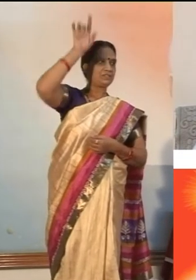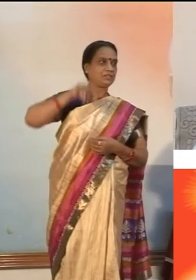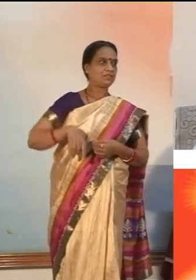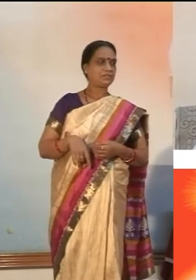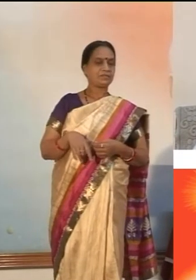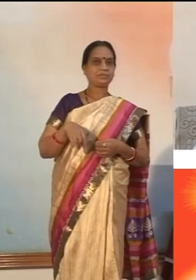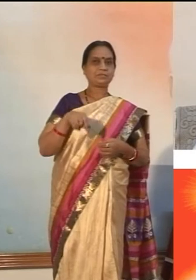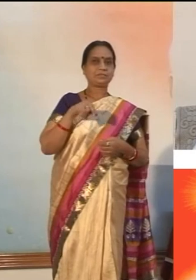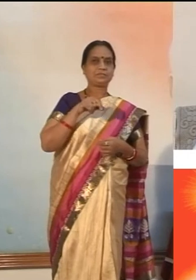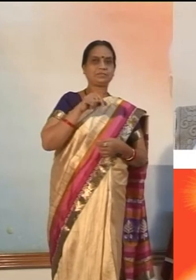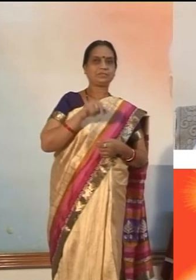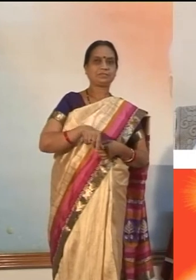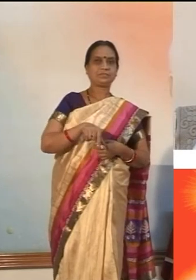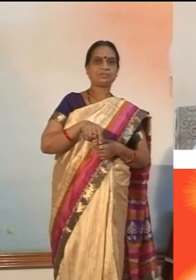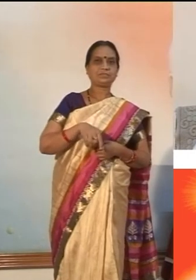जिसे हम